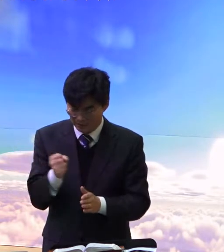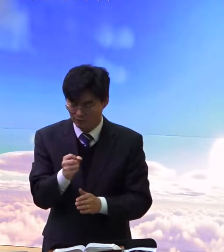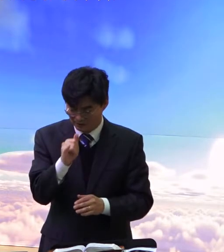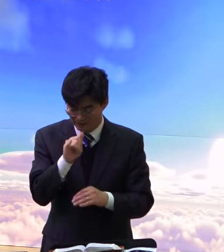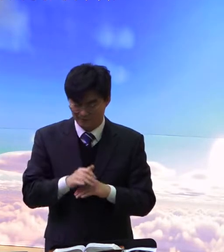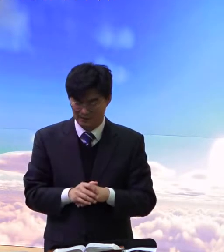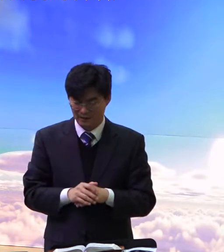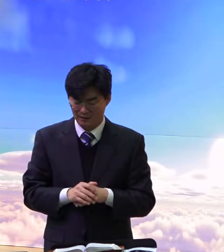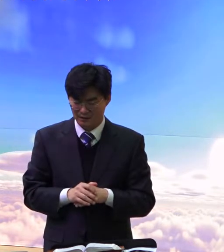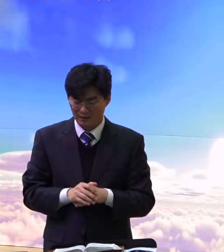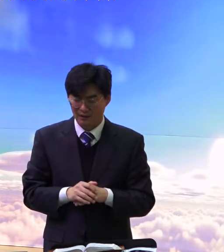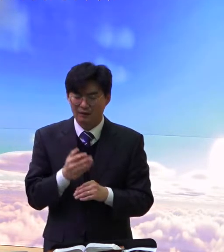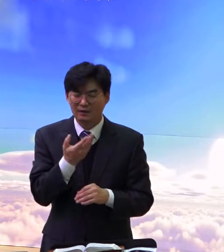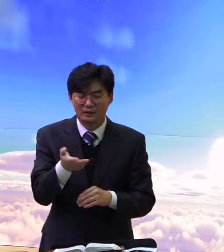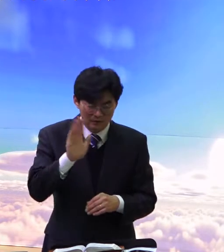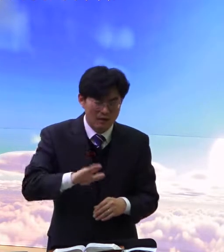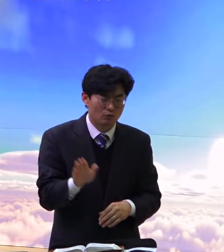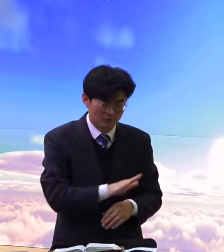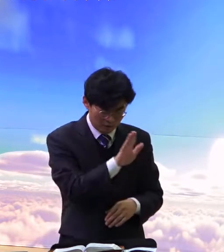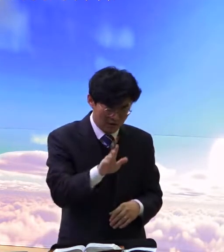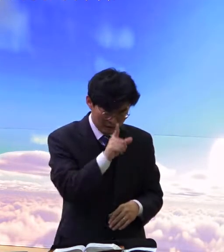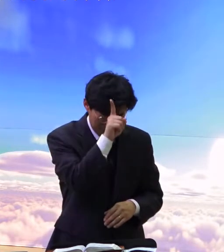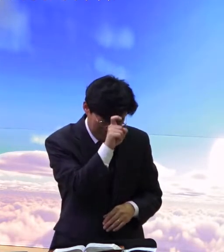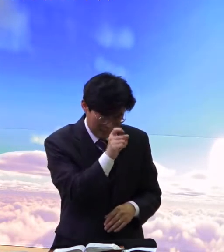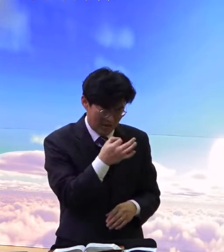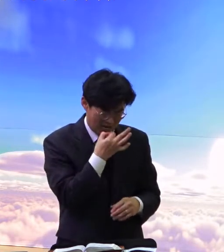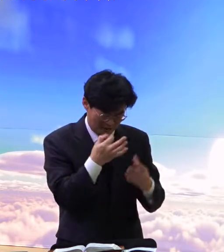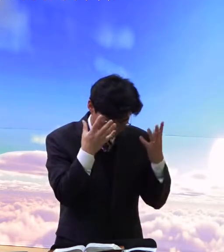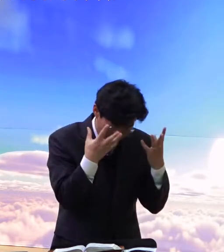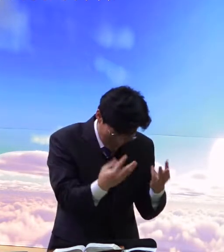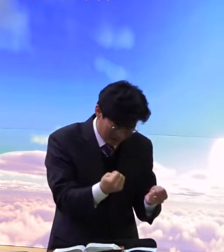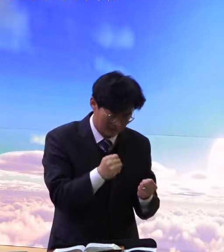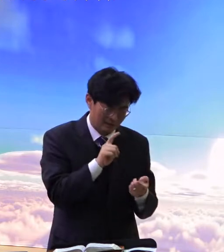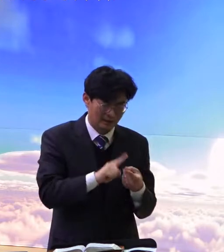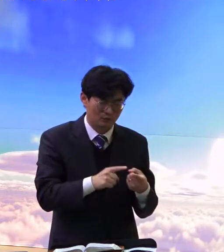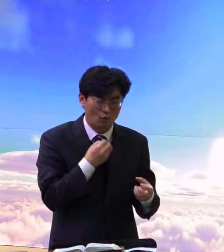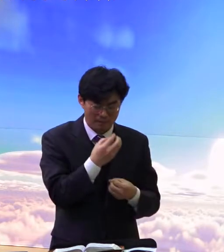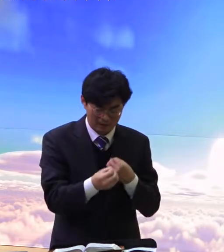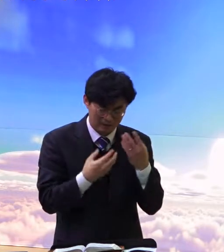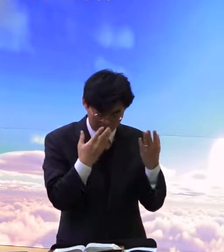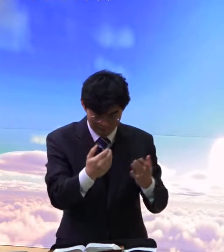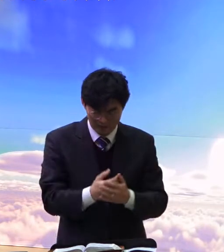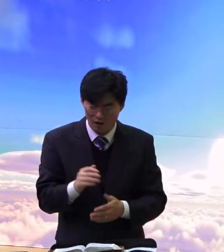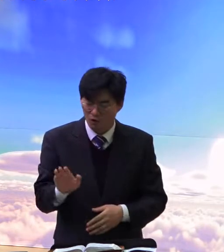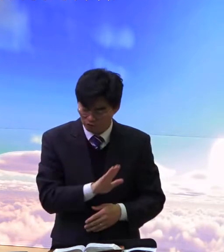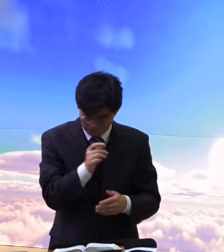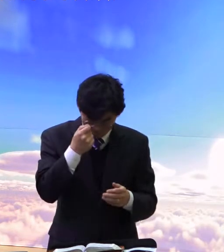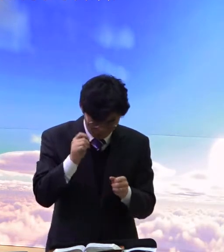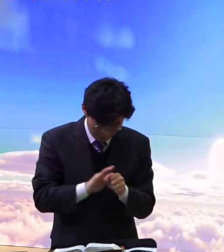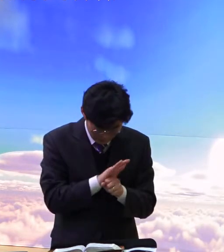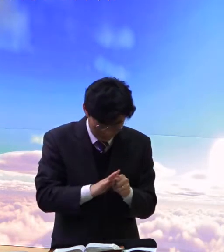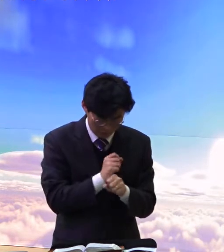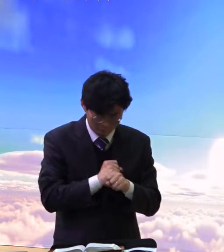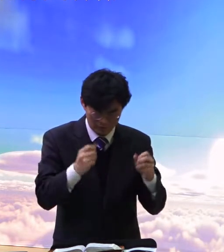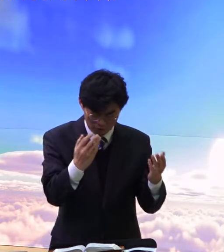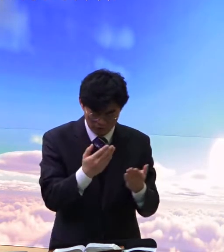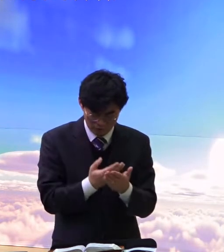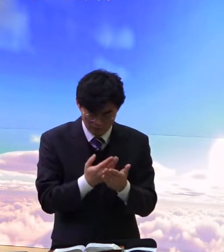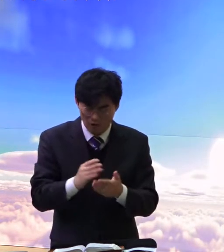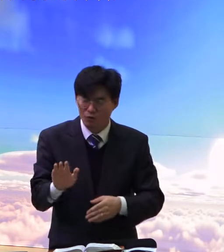살아왔는지를 고백합니다. 주님 우리를 긍휼히 여겨주시고 주님 우리를 새롭게 하여 주시옵시고 주님